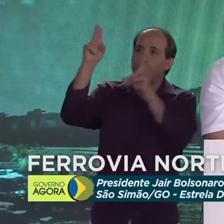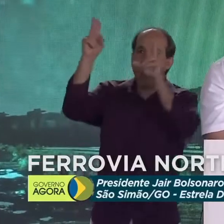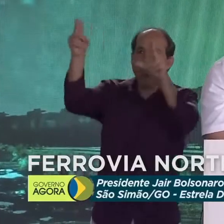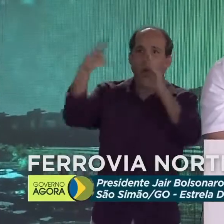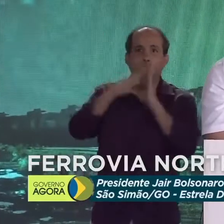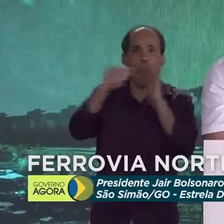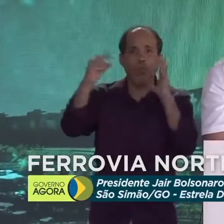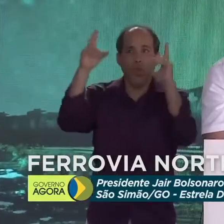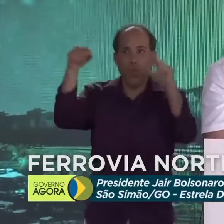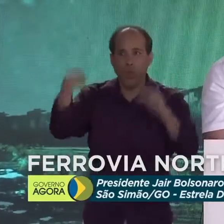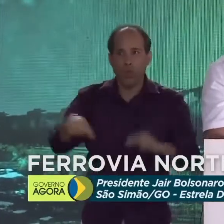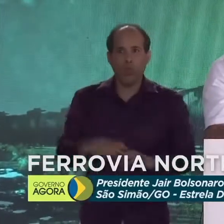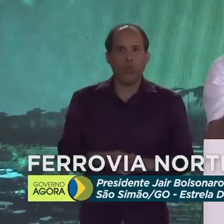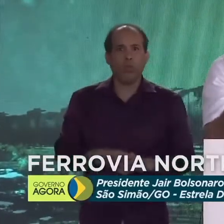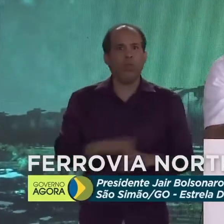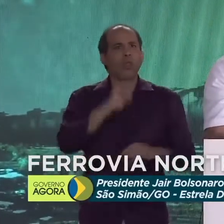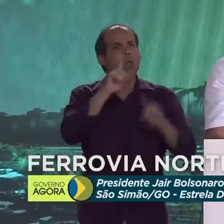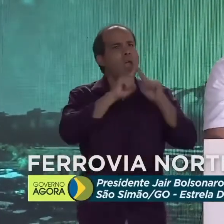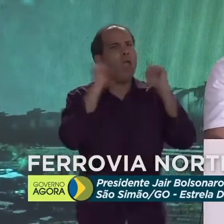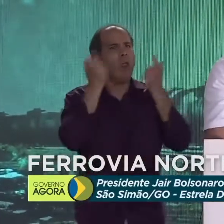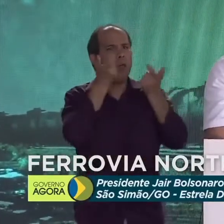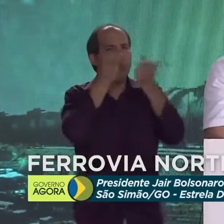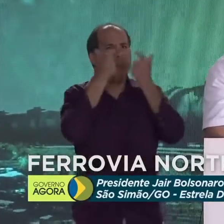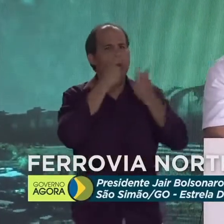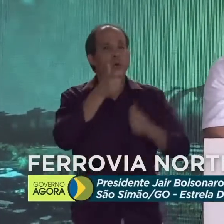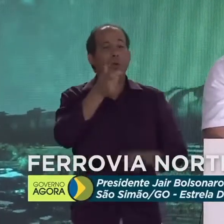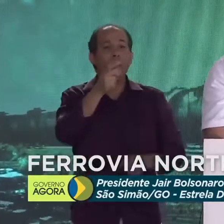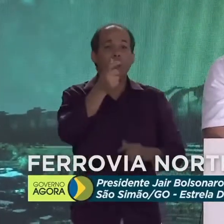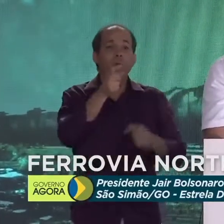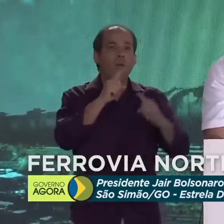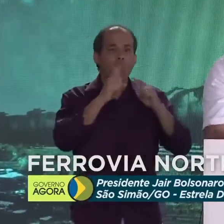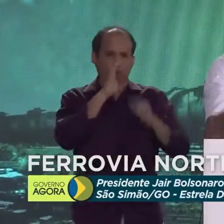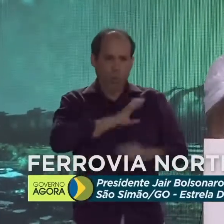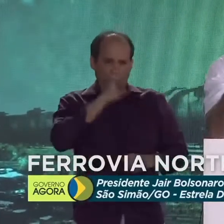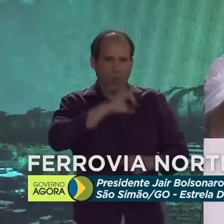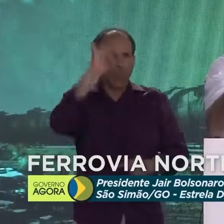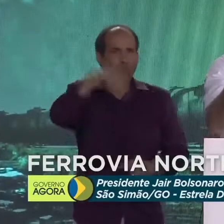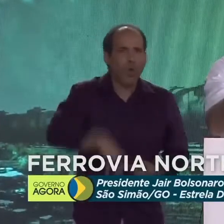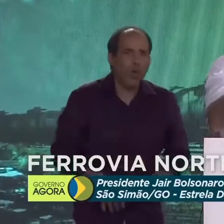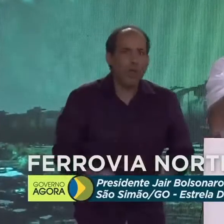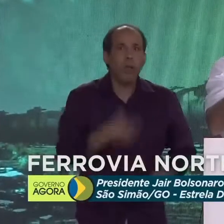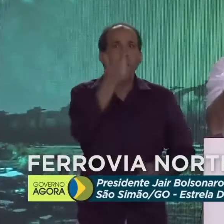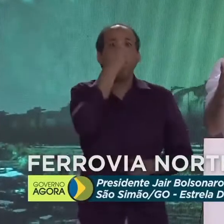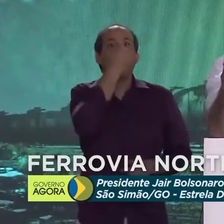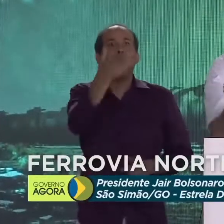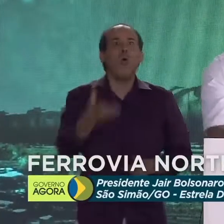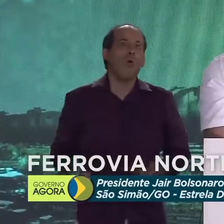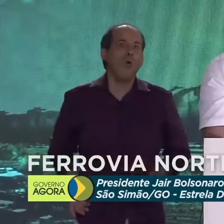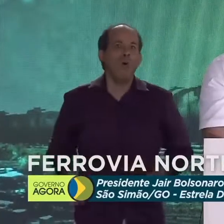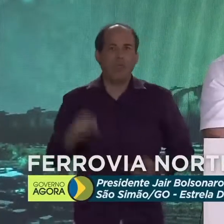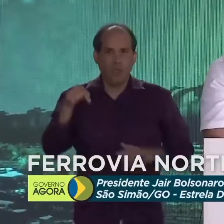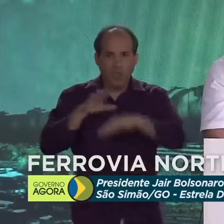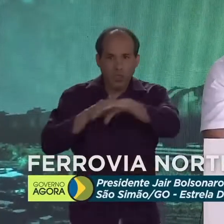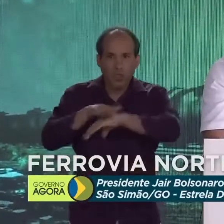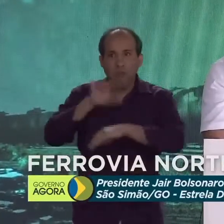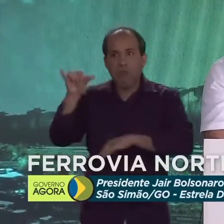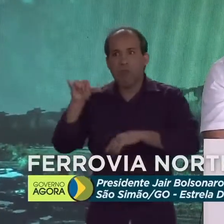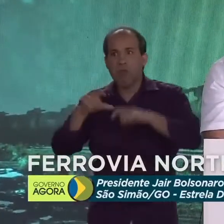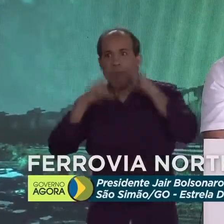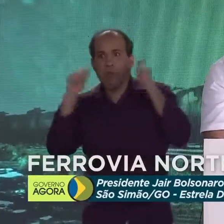Só crítica. Não tem uma palavra boa. Será que hoje à noite vai ser que eu estava sem máscara de novo?